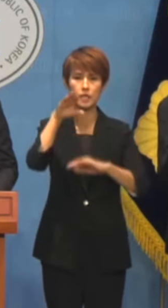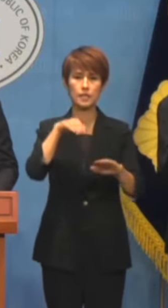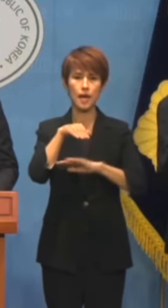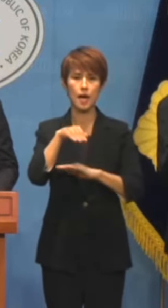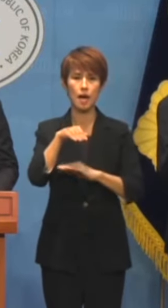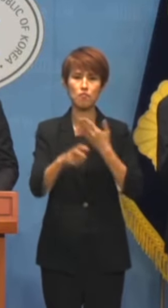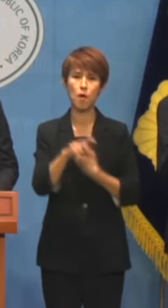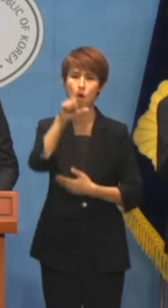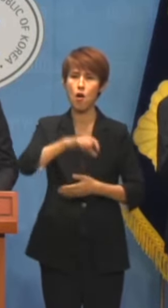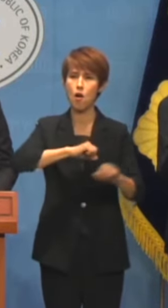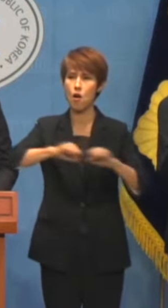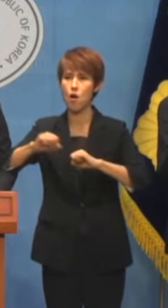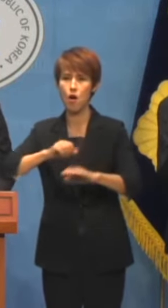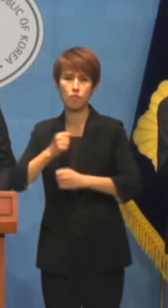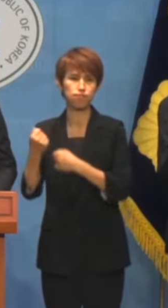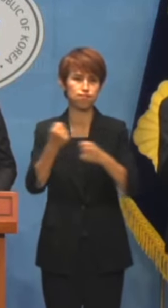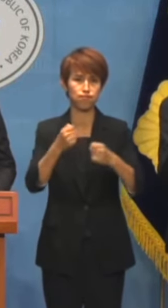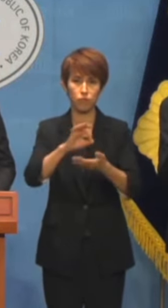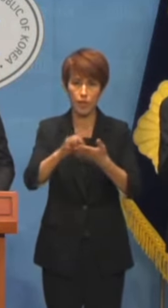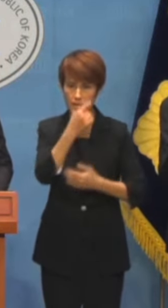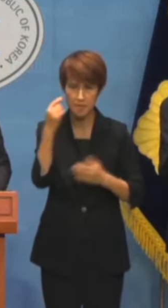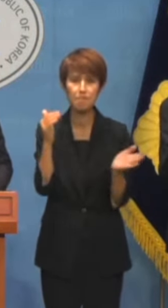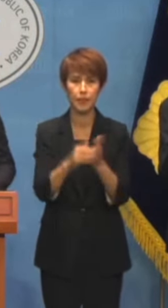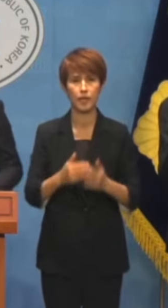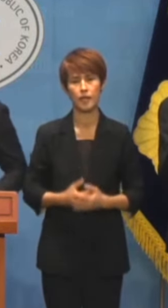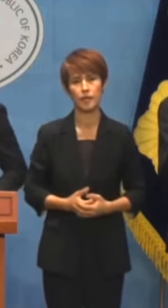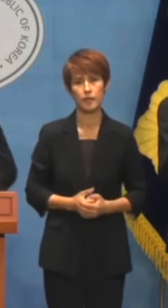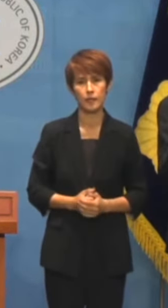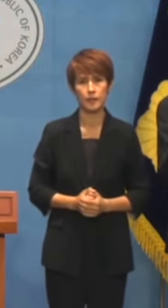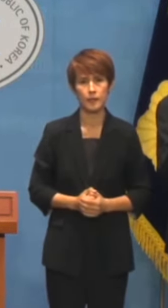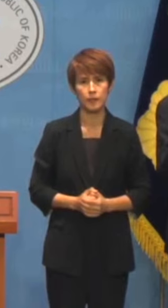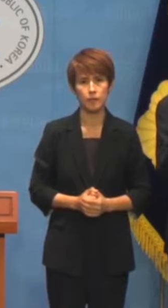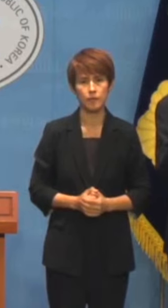부정사용에 대해 충분한 검증 과정을 거쳤다.